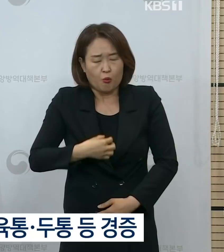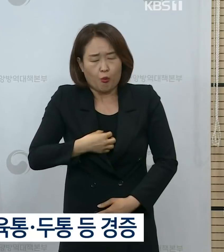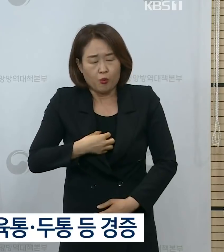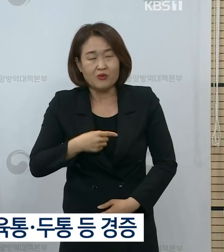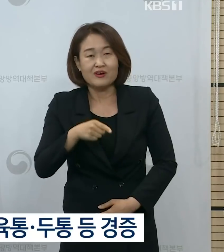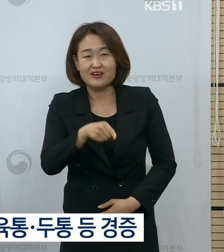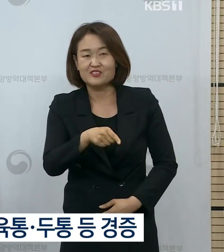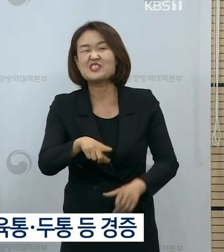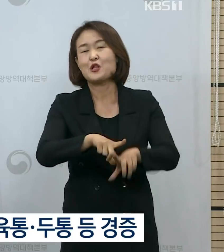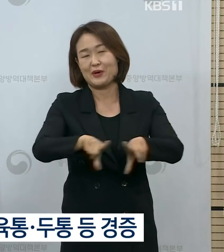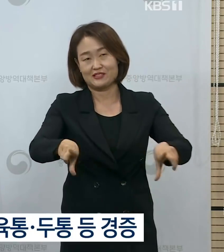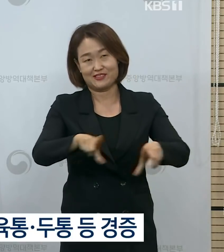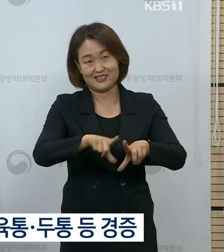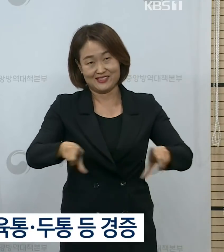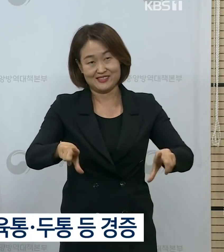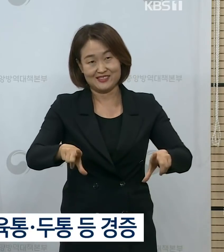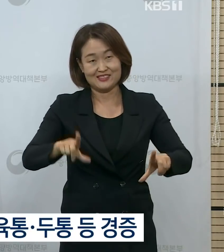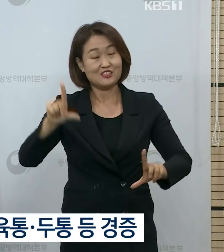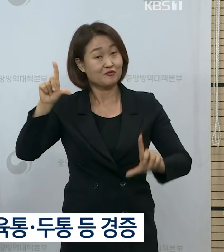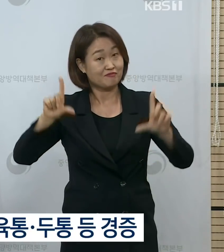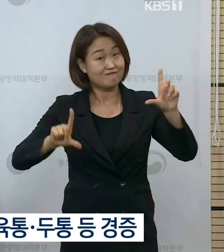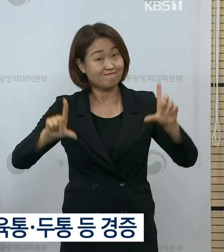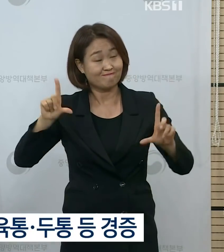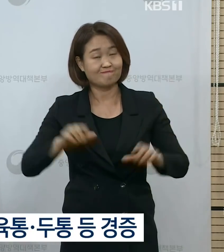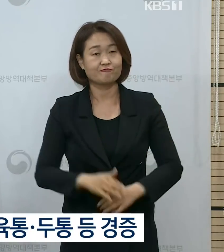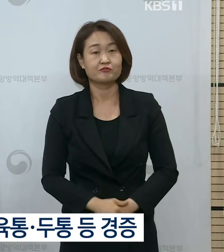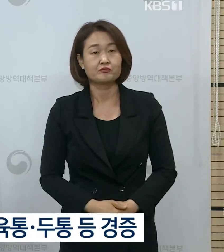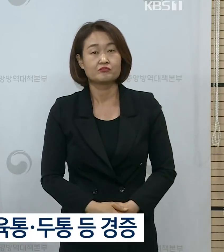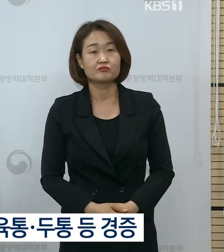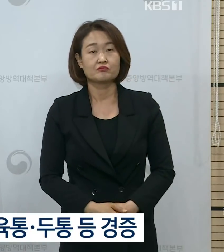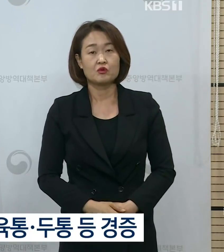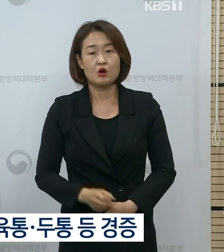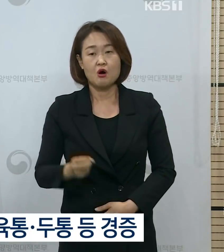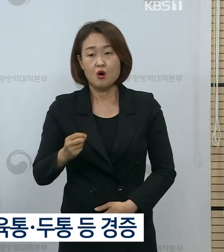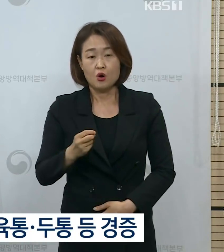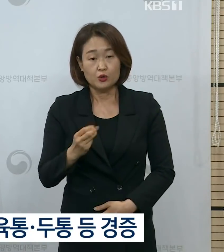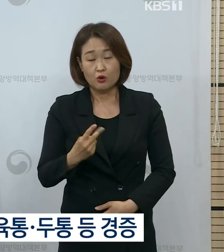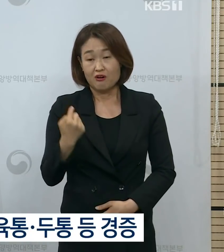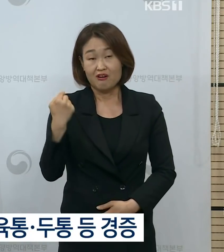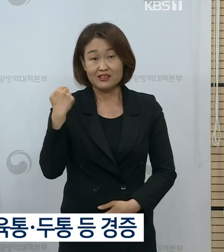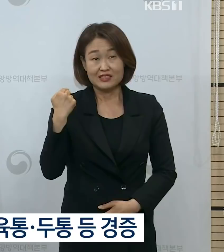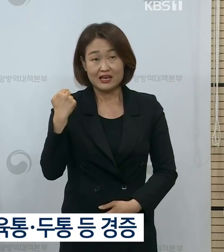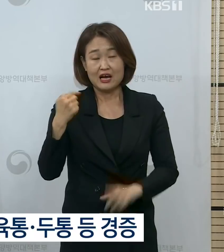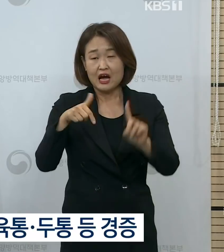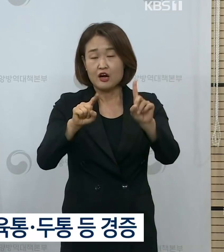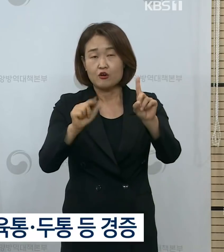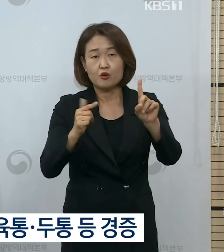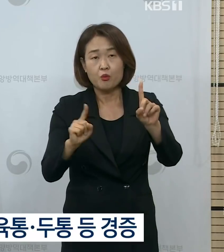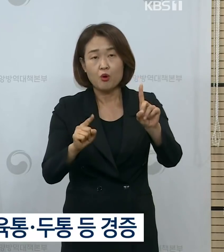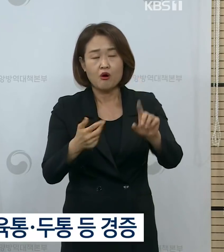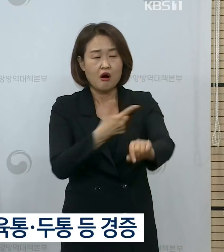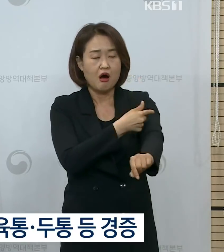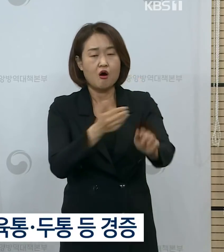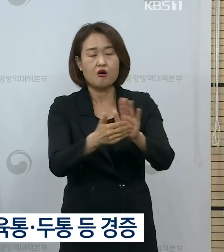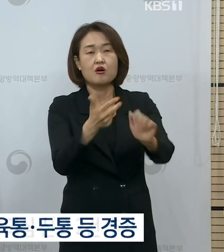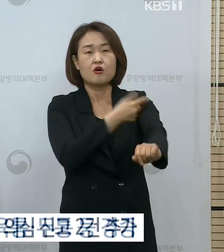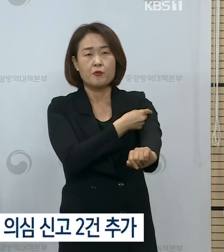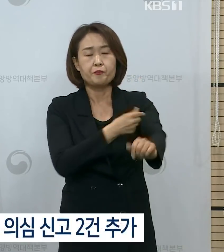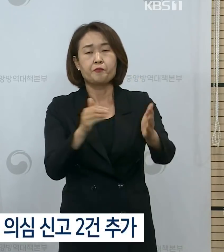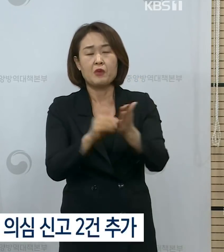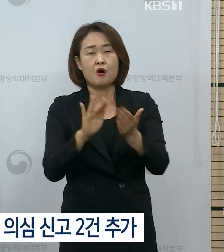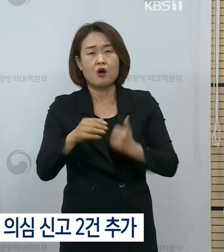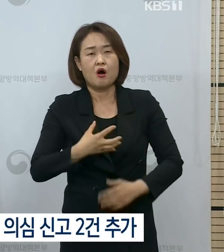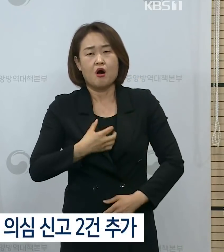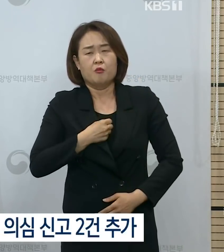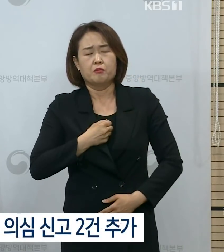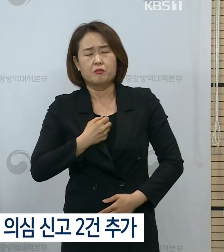등의 사례의 보고가 대부분이었습니다. 아나필락시스는 어제 1건이 추가가 되었고 사망은 어제 2건이